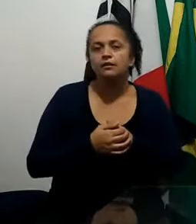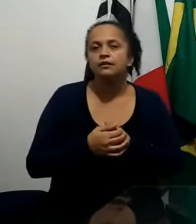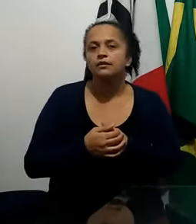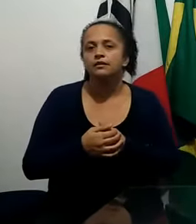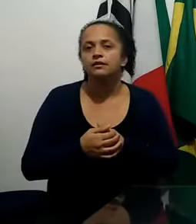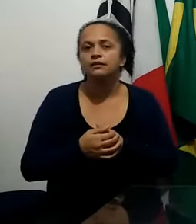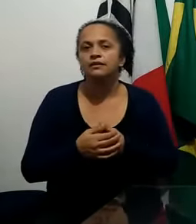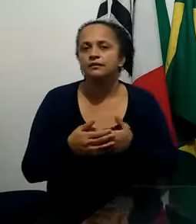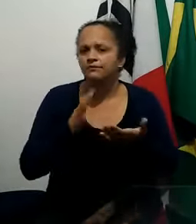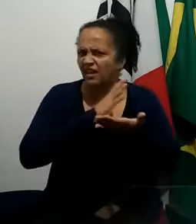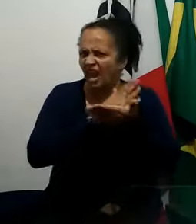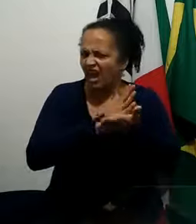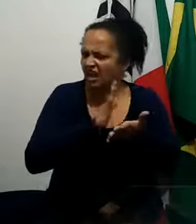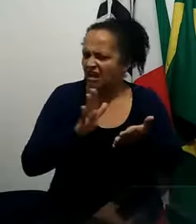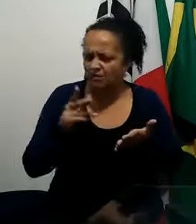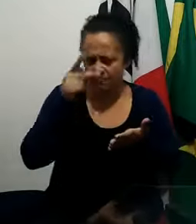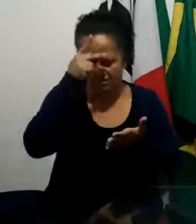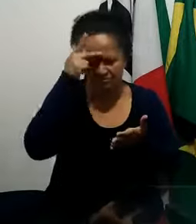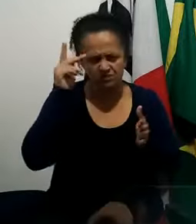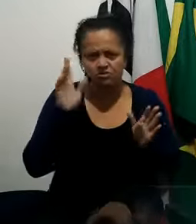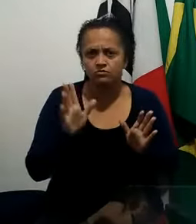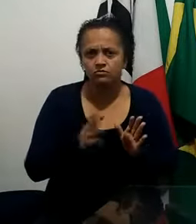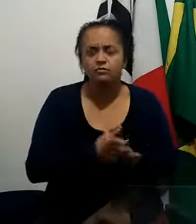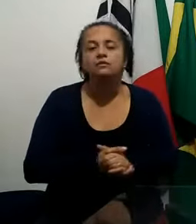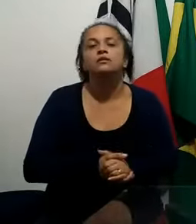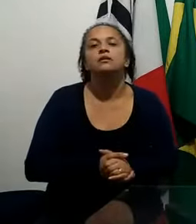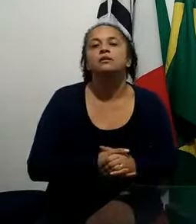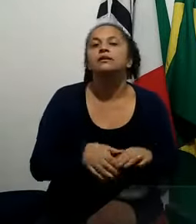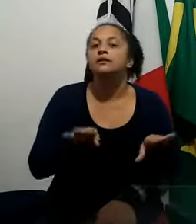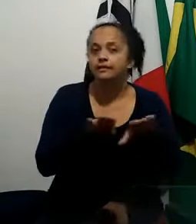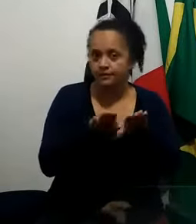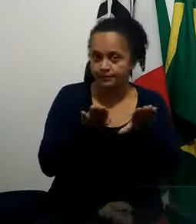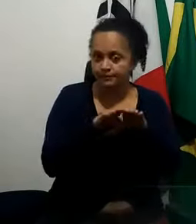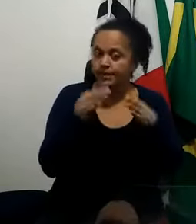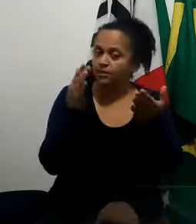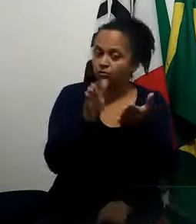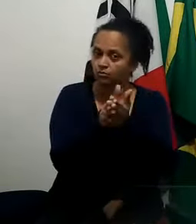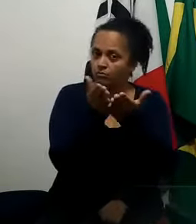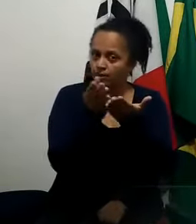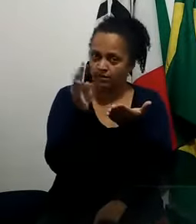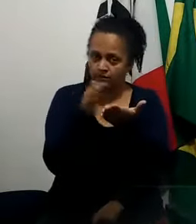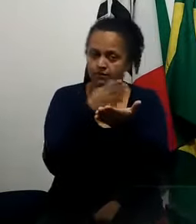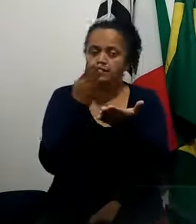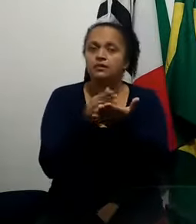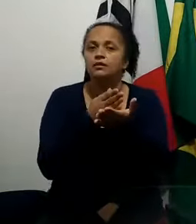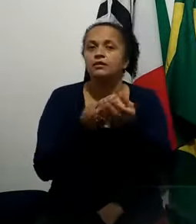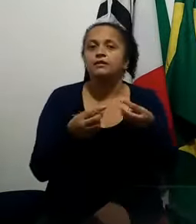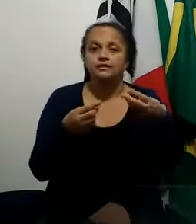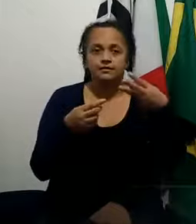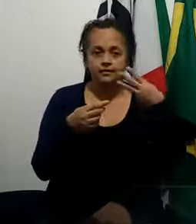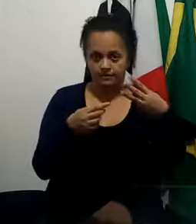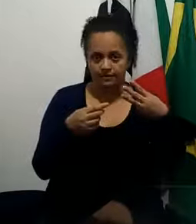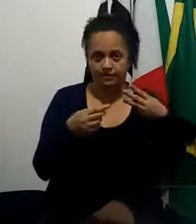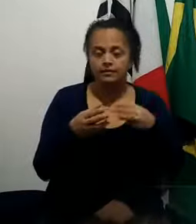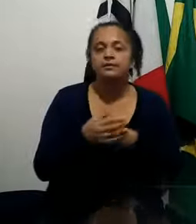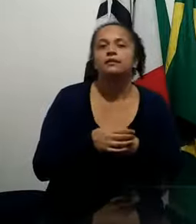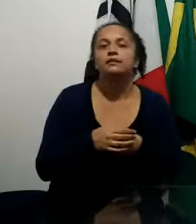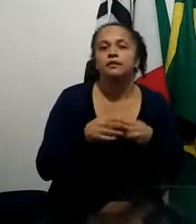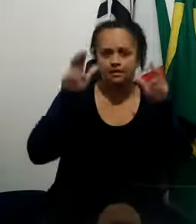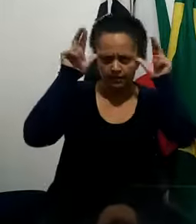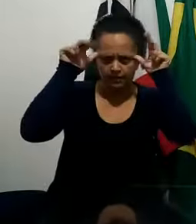devastar esse planeta. Já no terceiro selo, Apocalipse 6:5, é o cavalo preto, é a